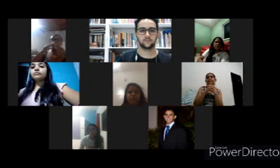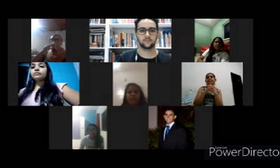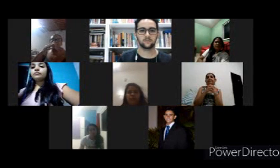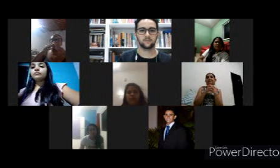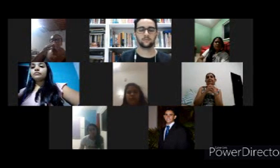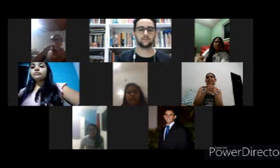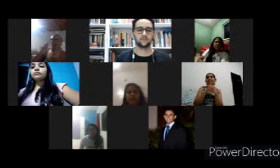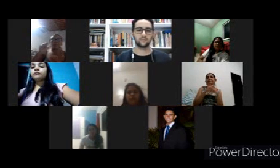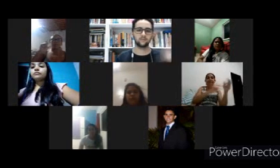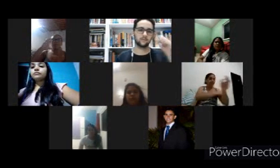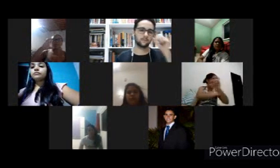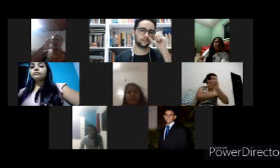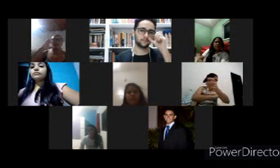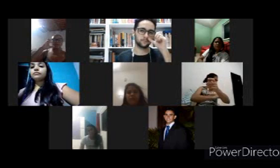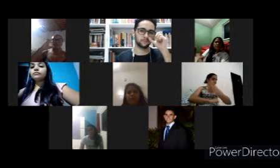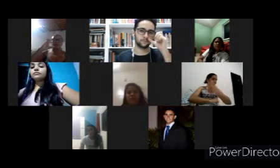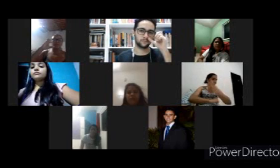Moro na